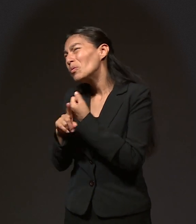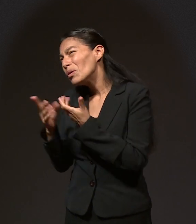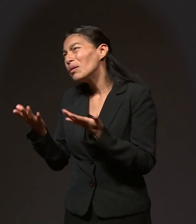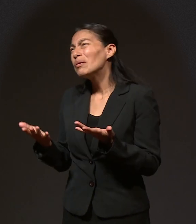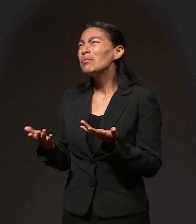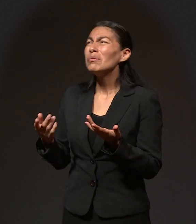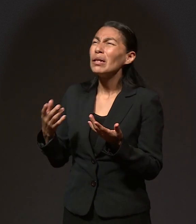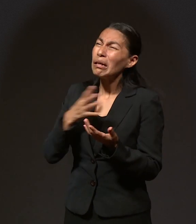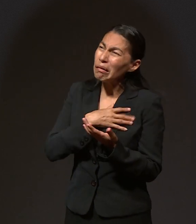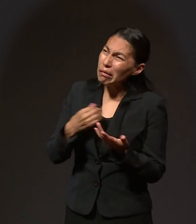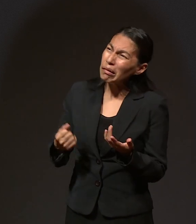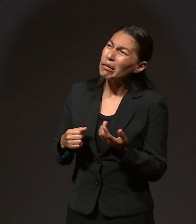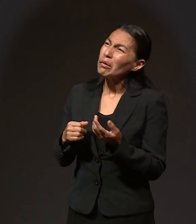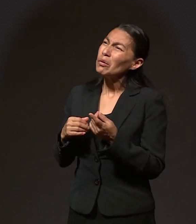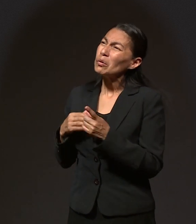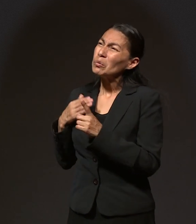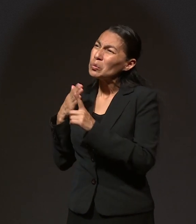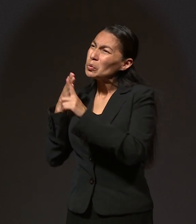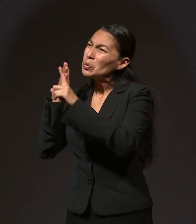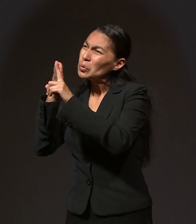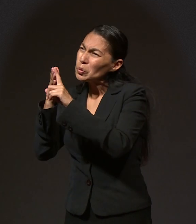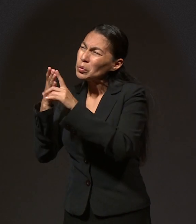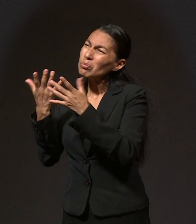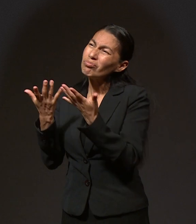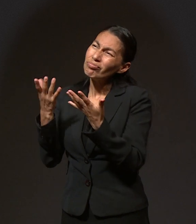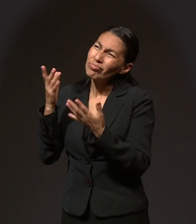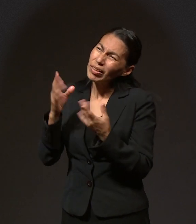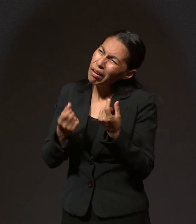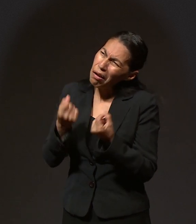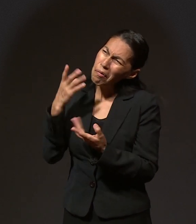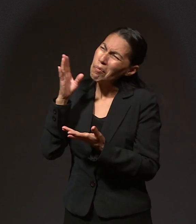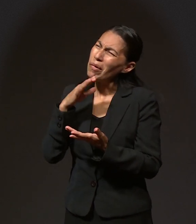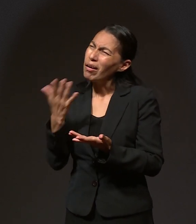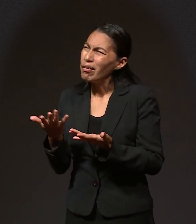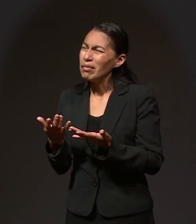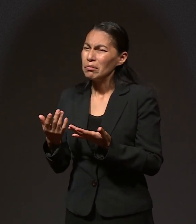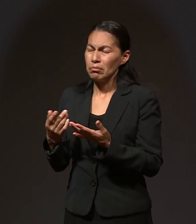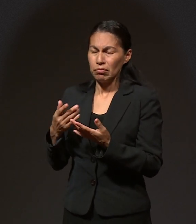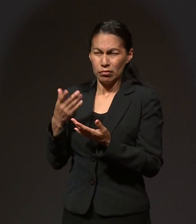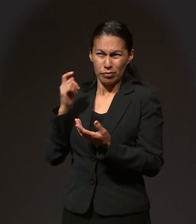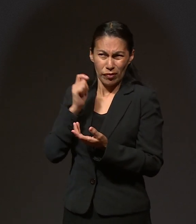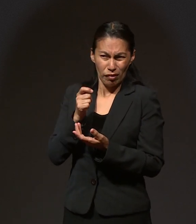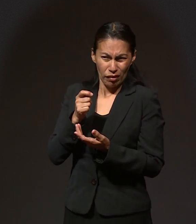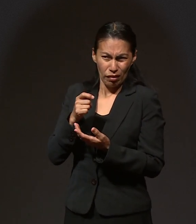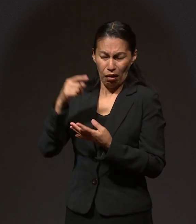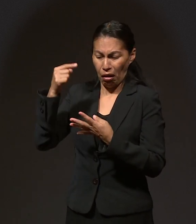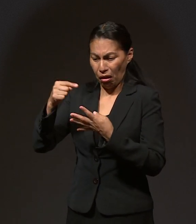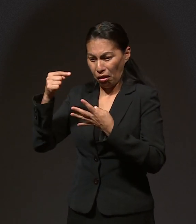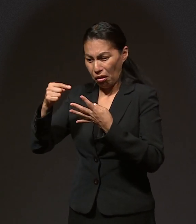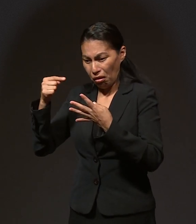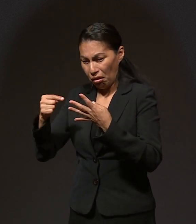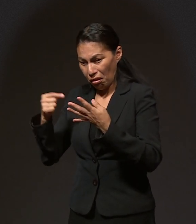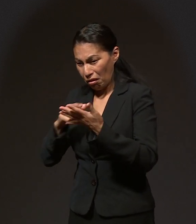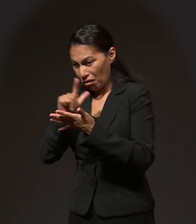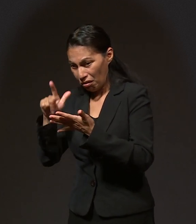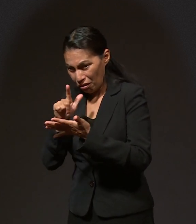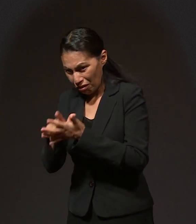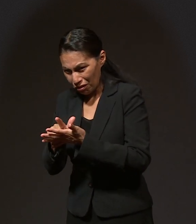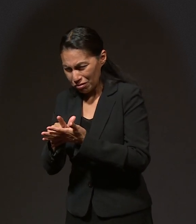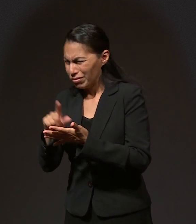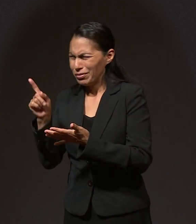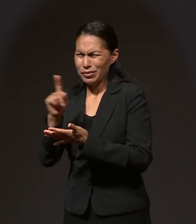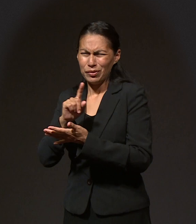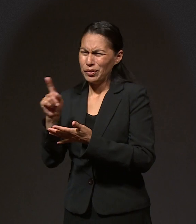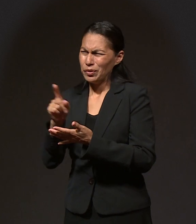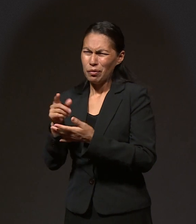es platicar con Dios no es una fórmula mecánica de que cumplí con ta ta ta no no es hablar con Dios y descansar en su